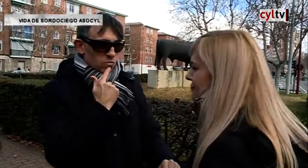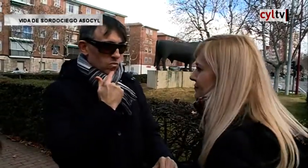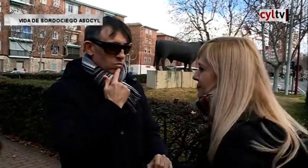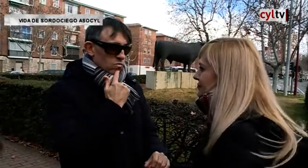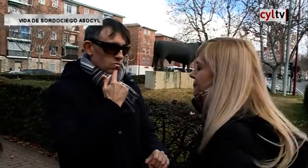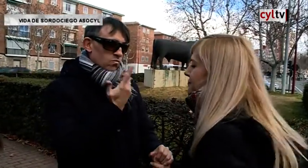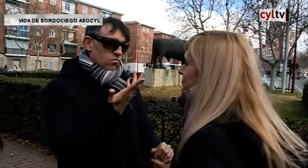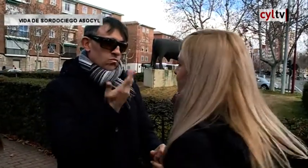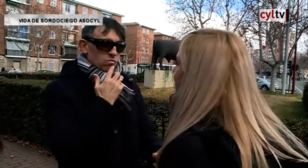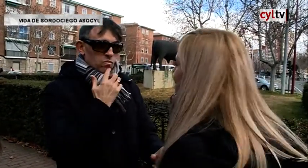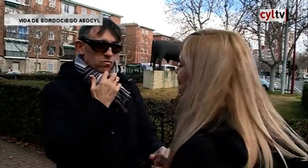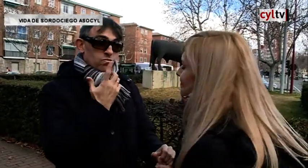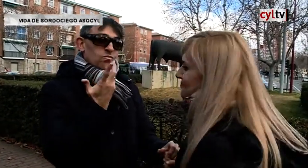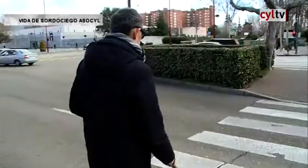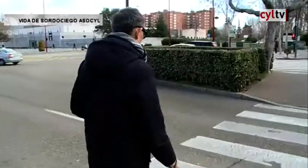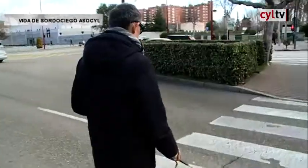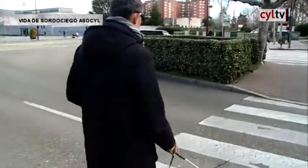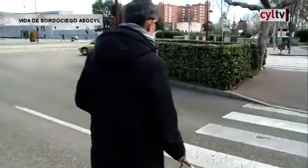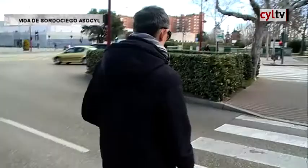bueno o no es difícil.